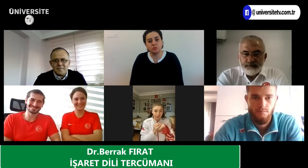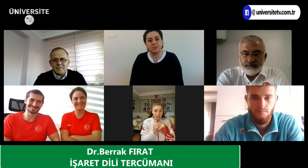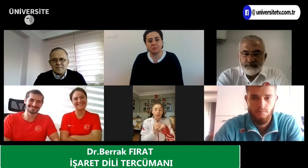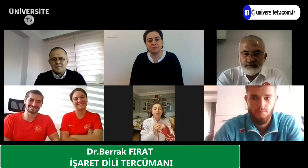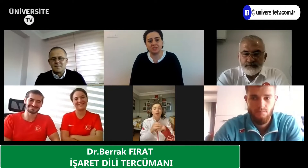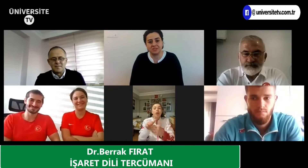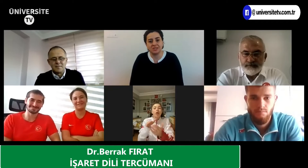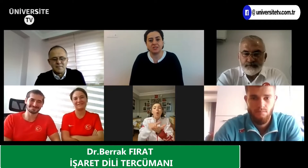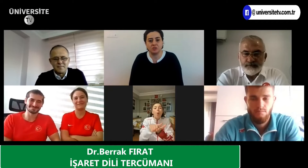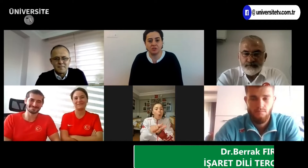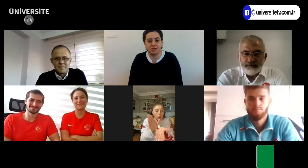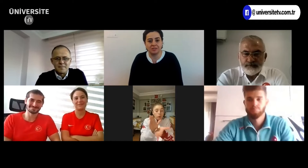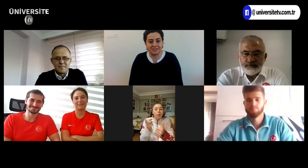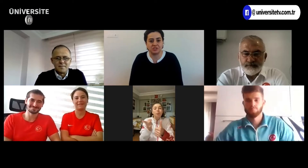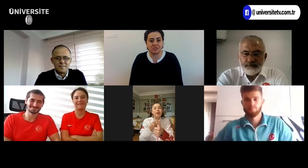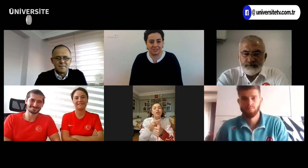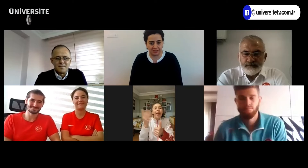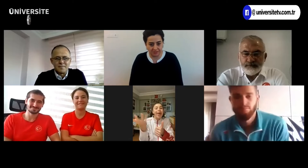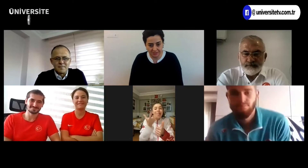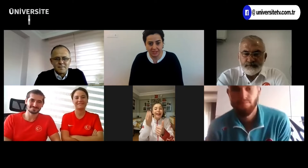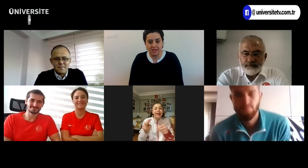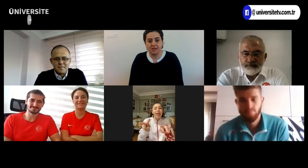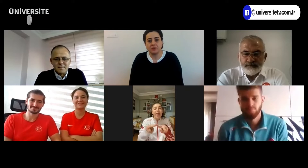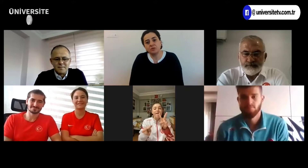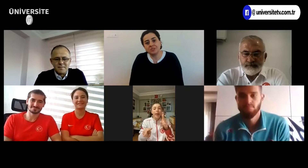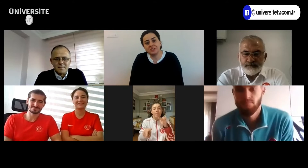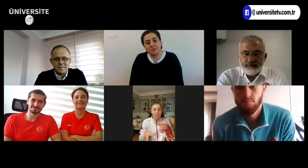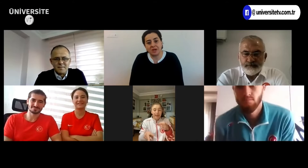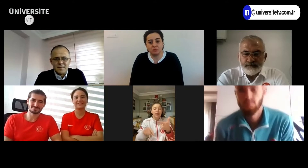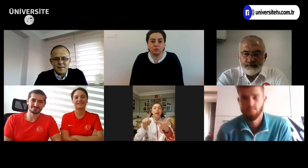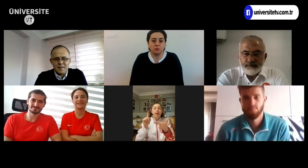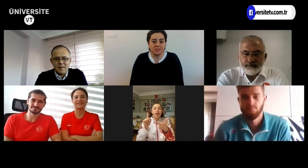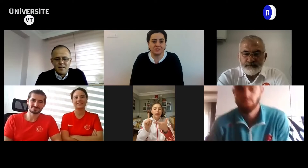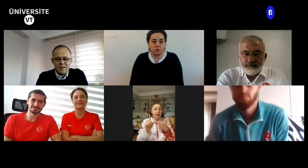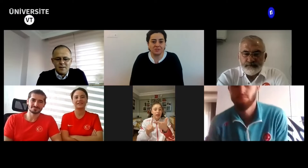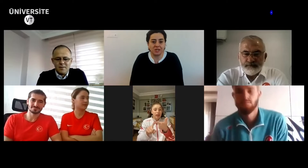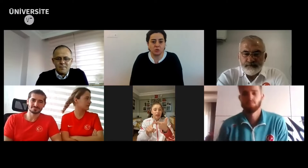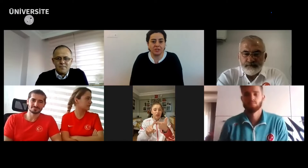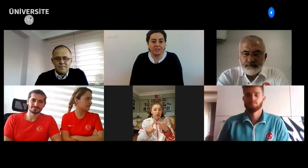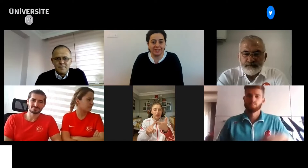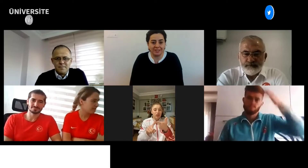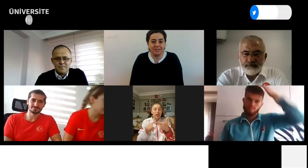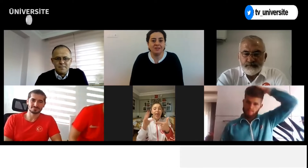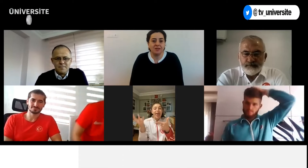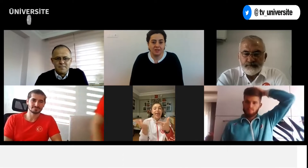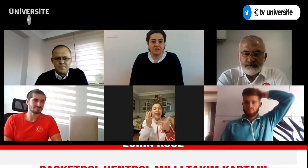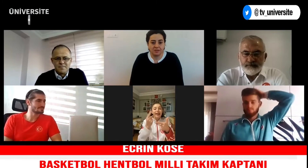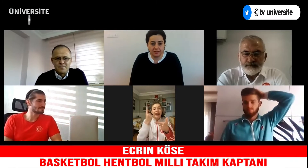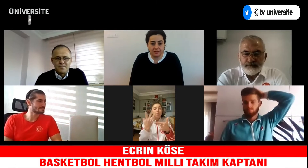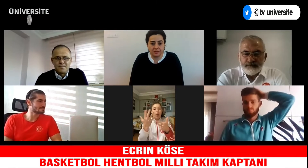sonrası U21'de dünya ikinciliği aldık. Onun dışında ben bu uluslararası organizasyonlarda